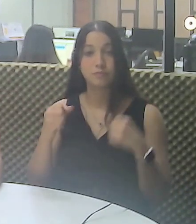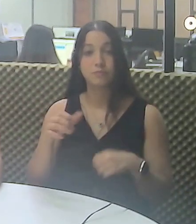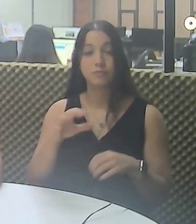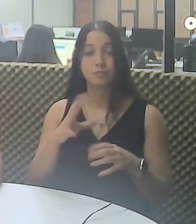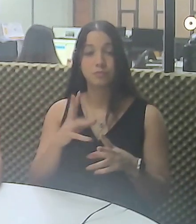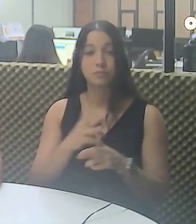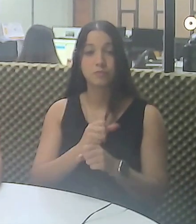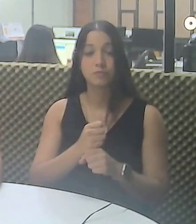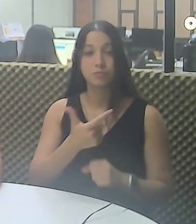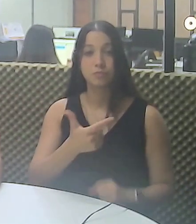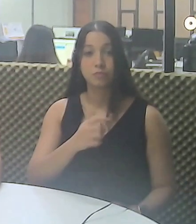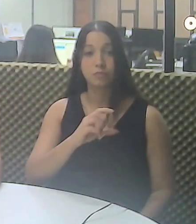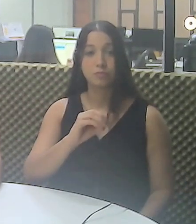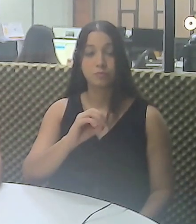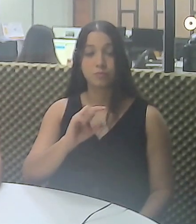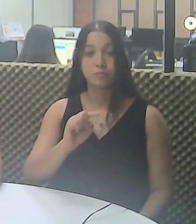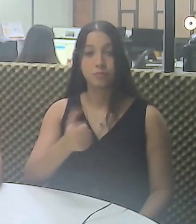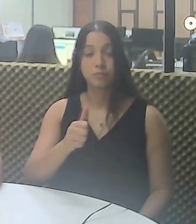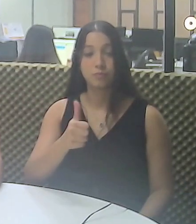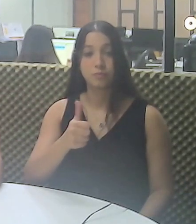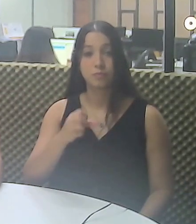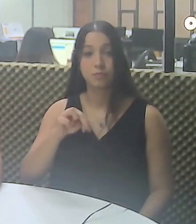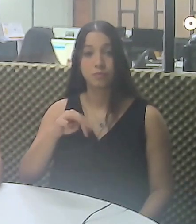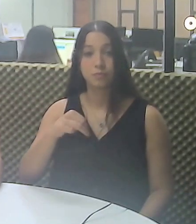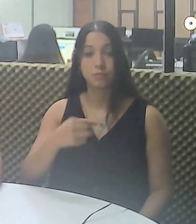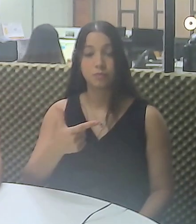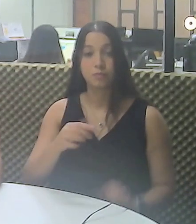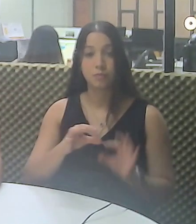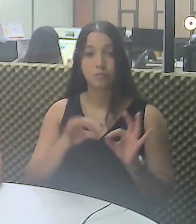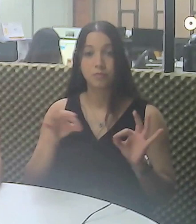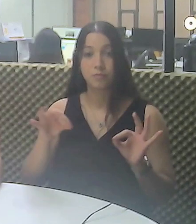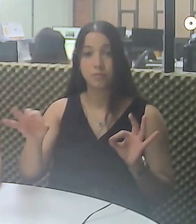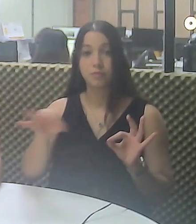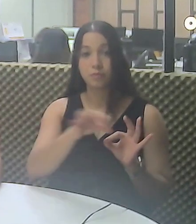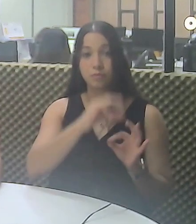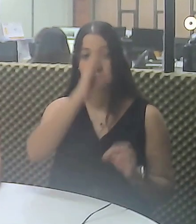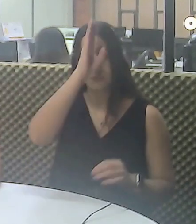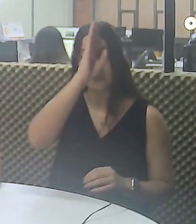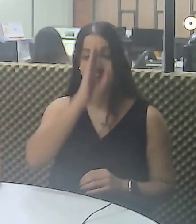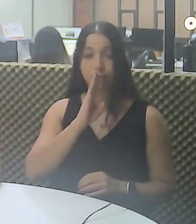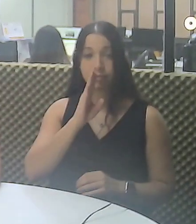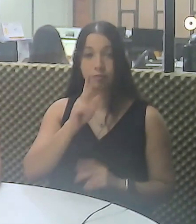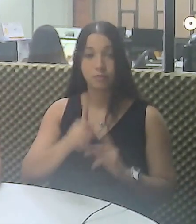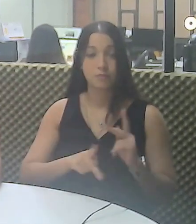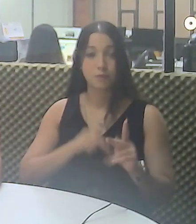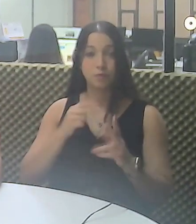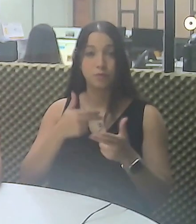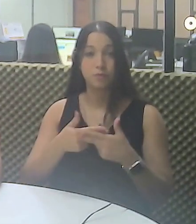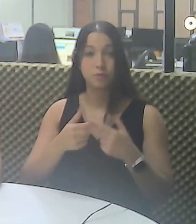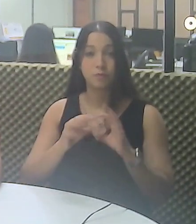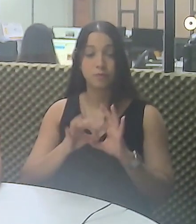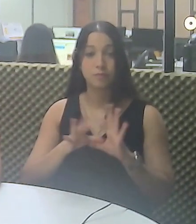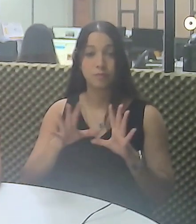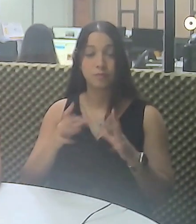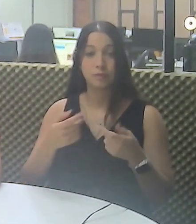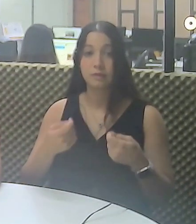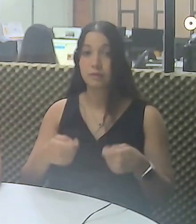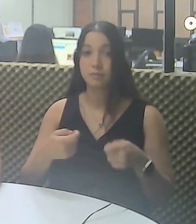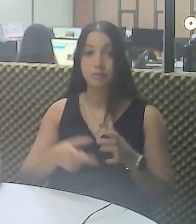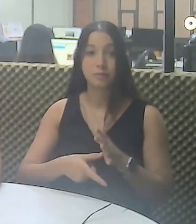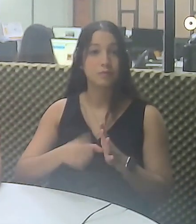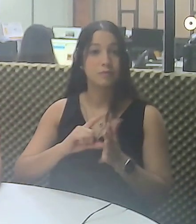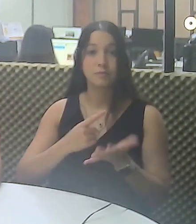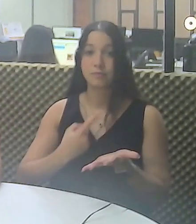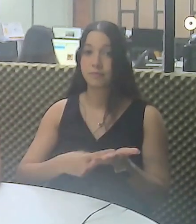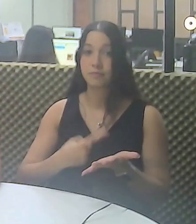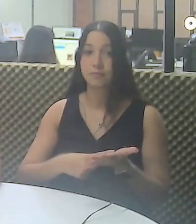total de 2.011 metros quadrados, a Arena Parque pode ser utilizada gratuitamente pela população, sem a necessidade de